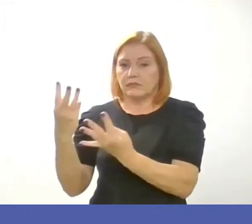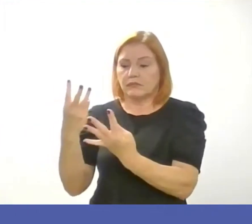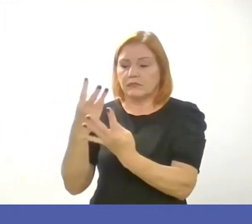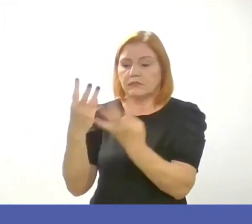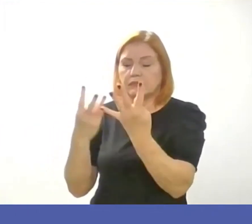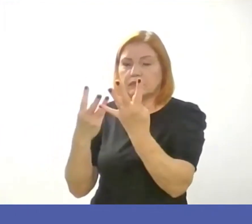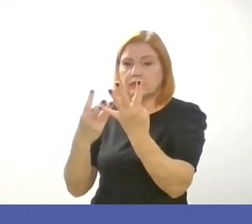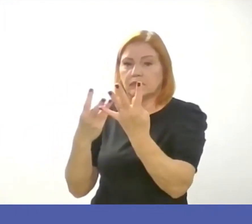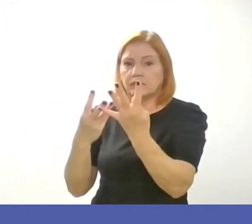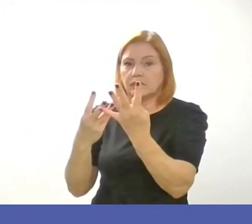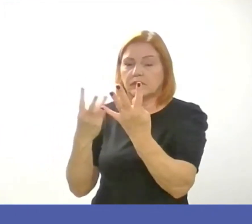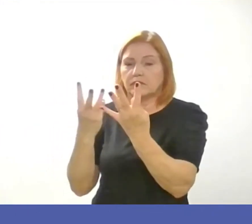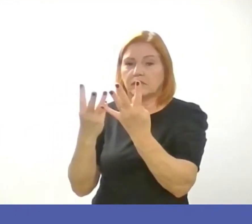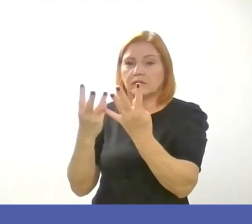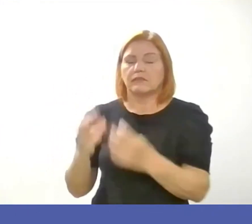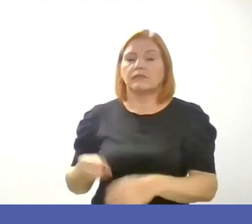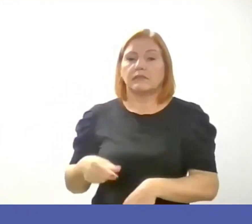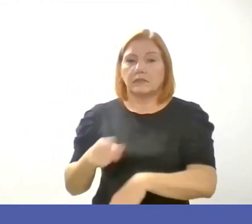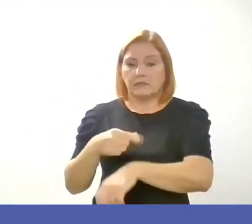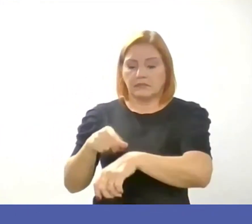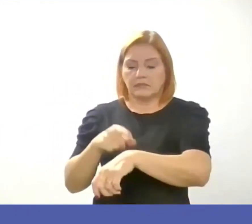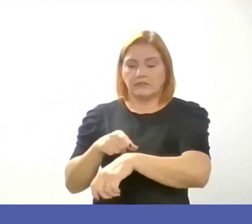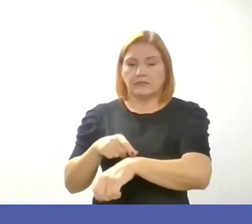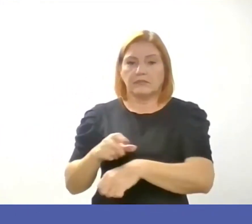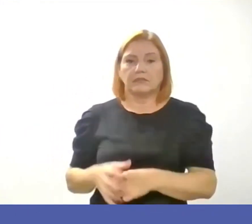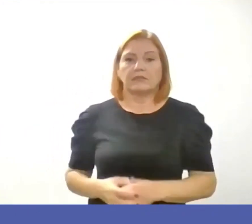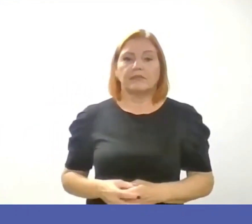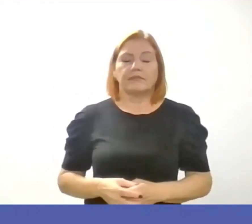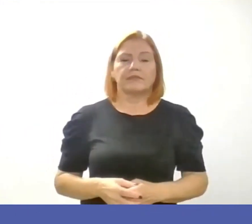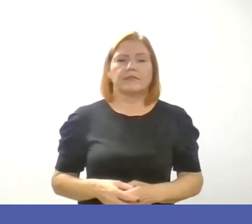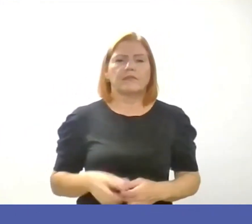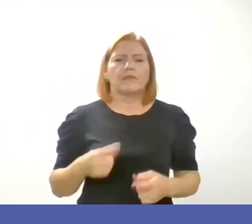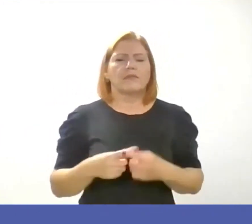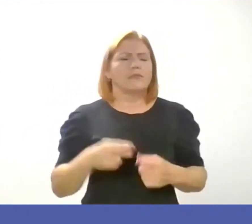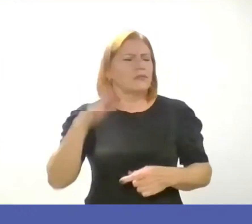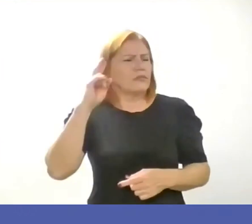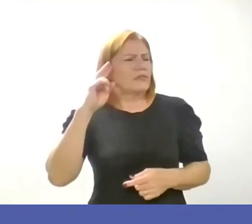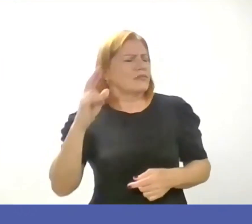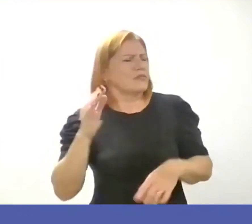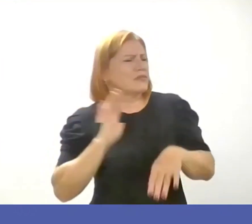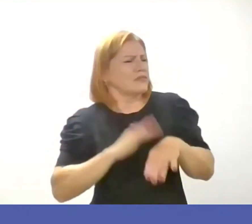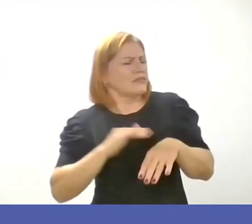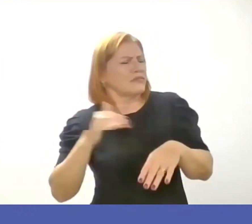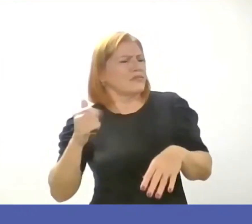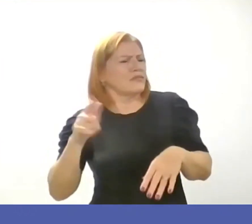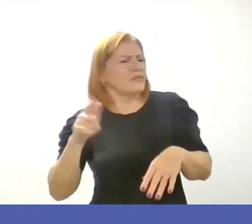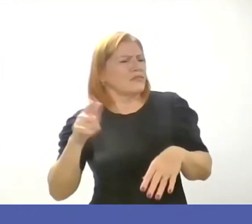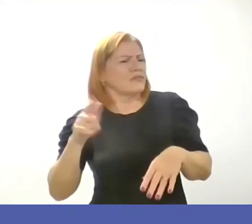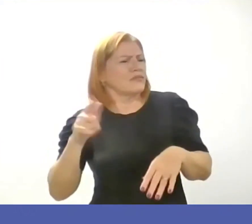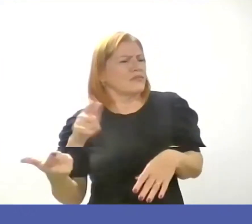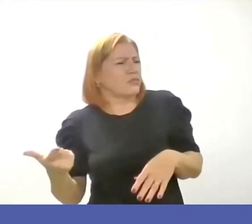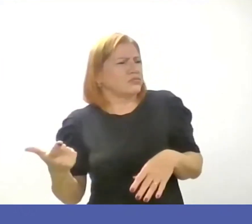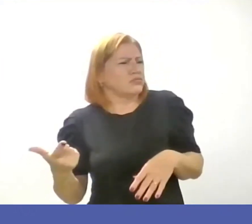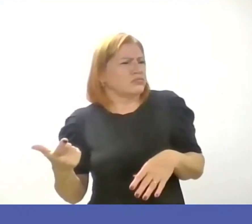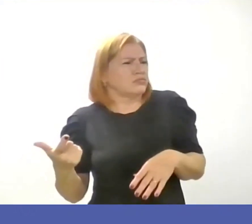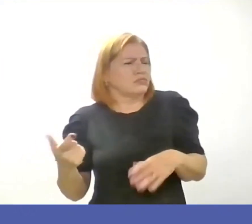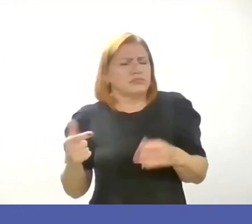irmãos, por que o Senhor foi chamar outros às 5 horas da tarde?